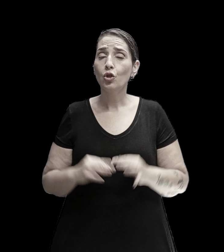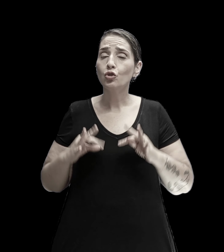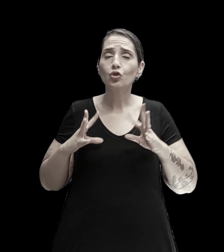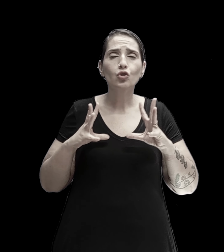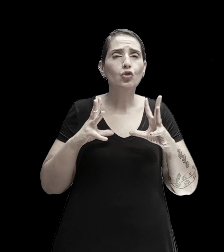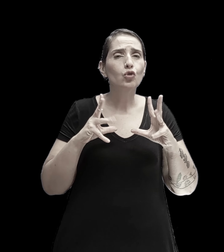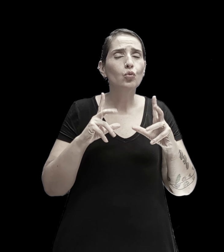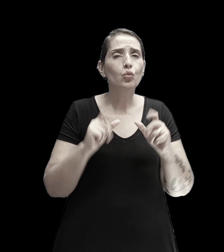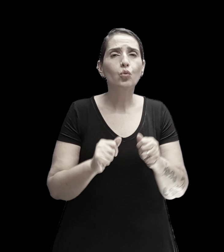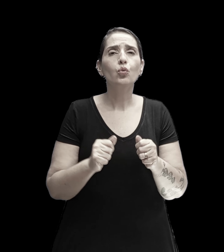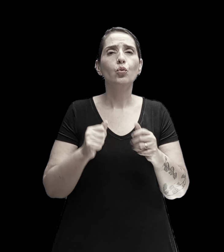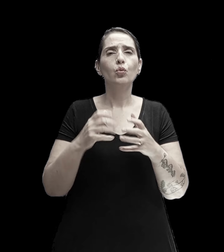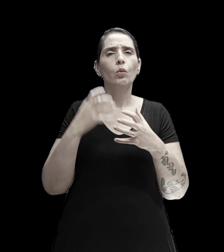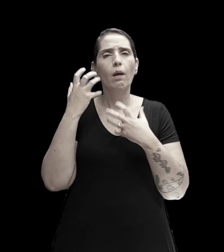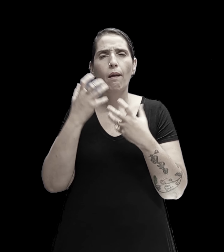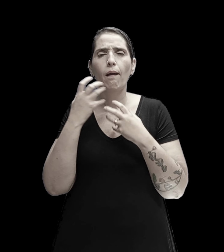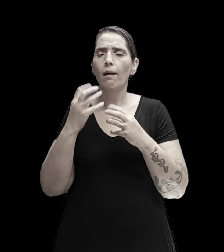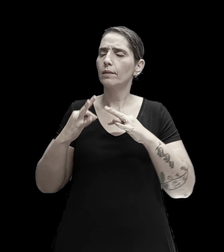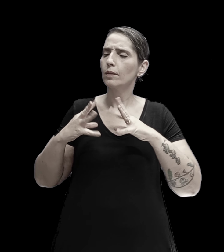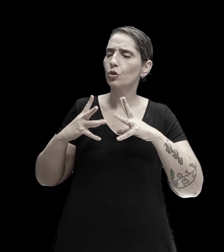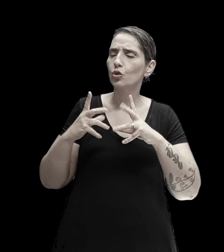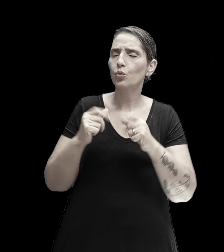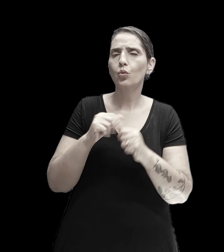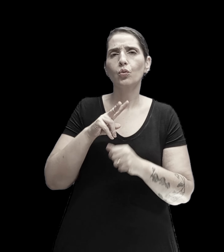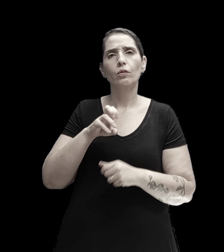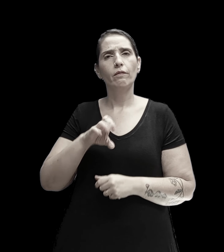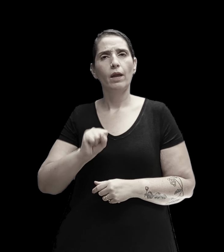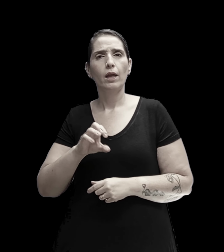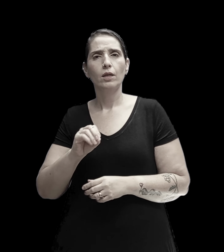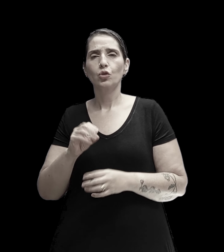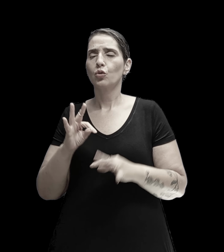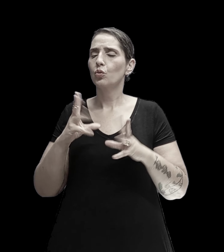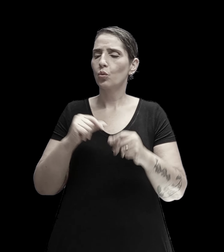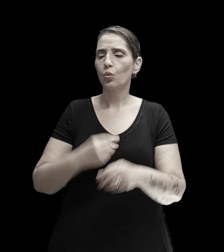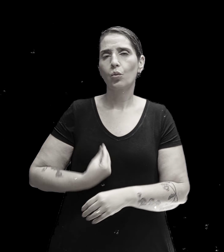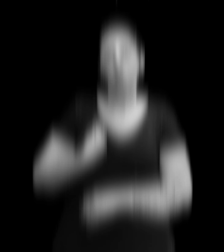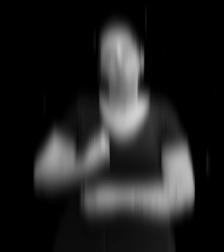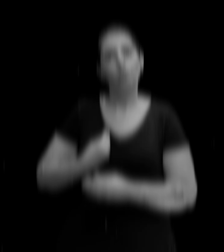Tudo fala, tudo canta, tudo é verso.